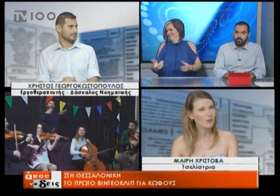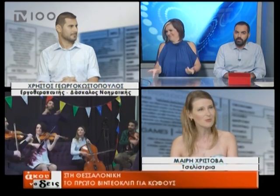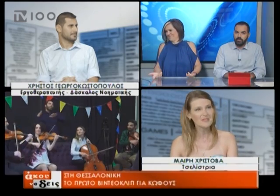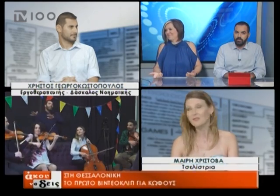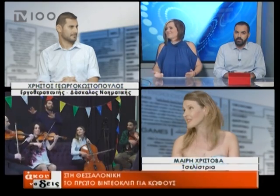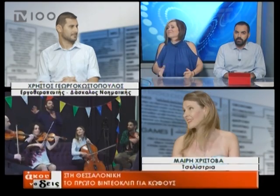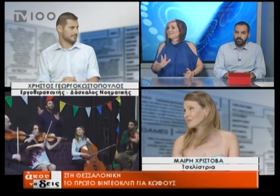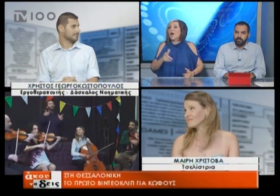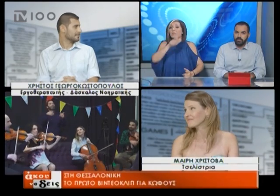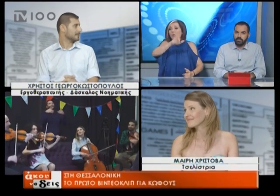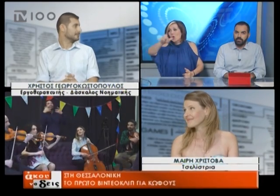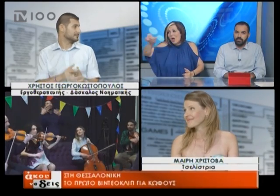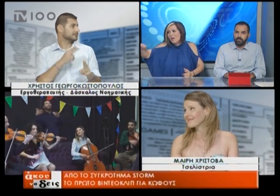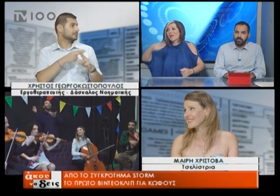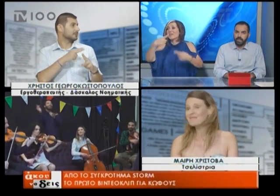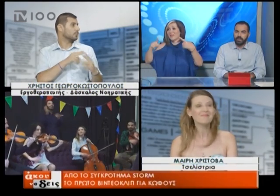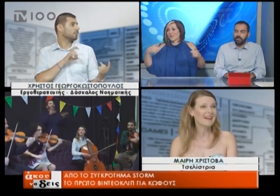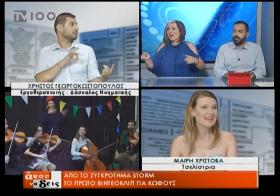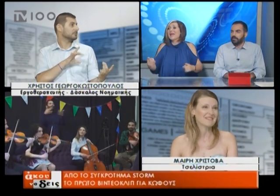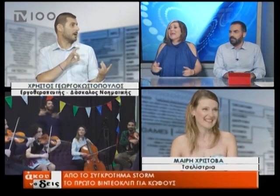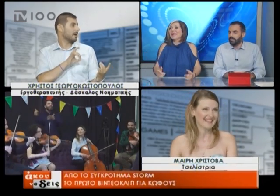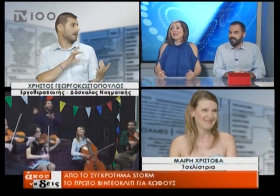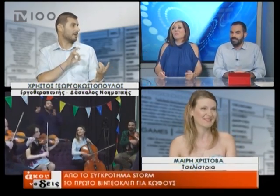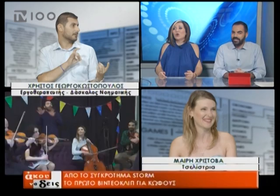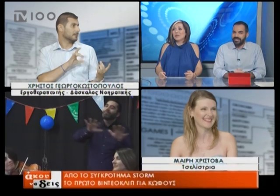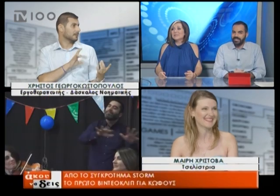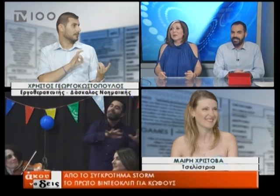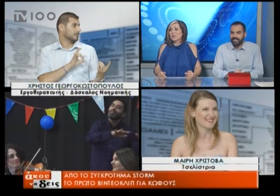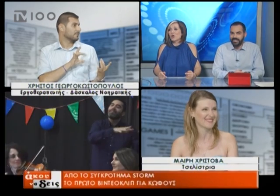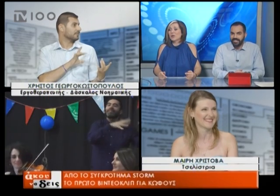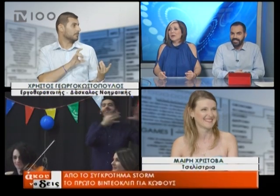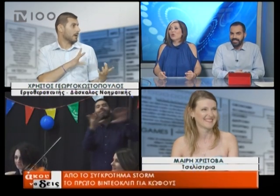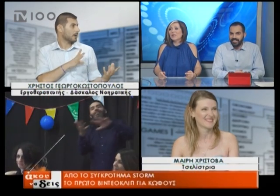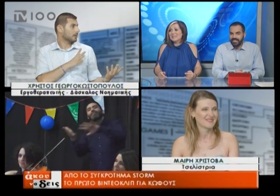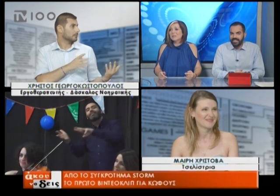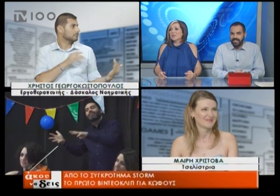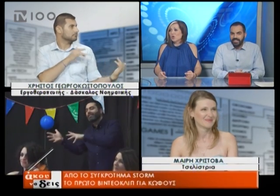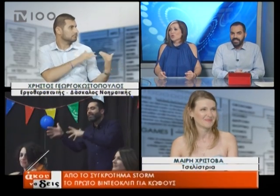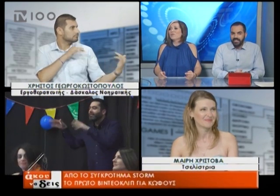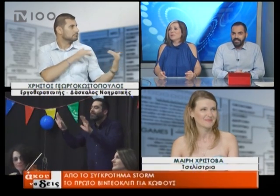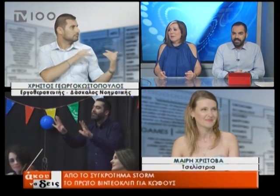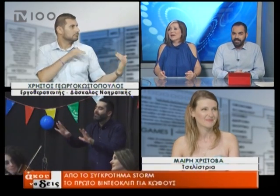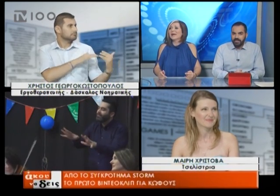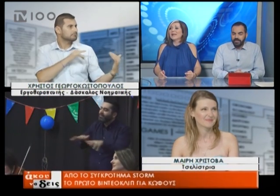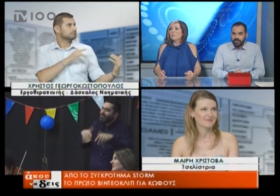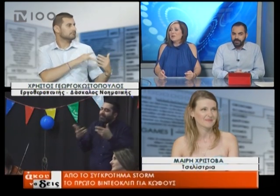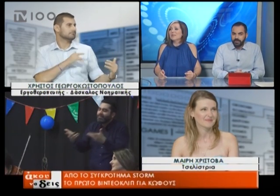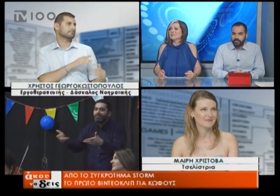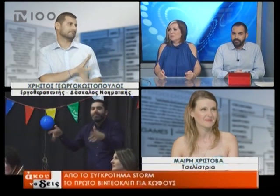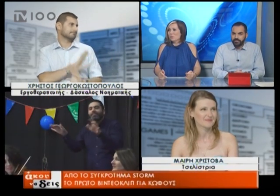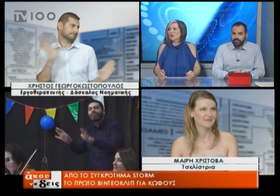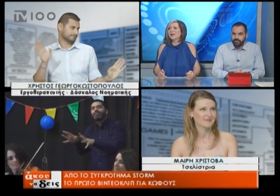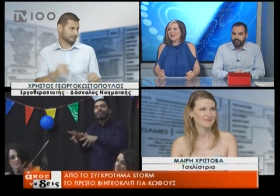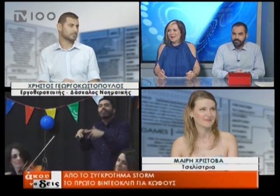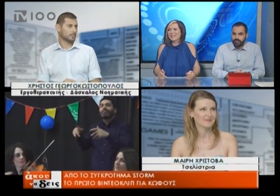Από όλους μας διαφορετικά. Ήταν μάλιστα μεγάλη μας χαρά. Ήτανε που πολύ σημαντικό. Είναι πολύ σημαντικό το feedback, η αλληλεπίδραση